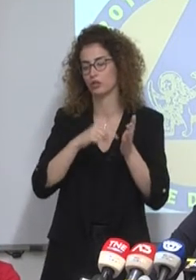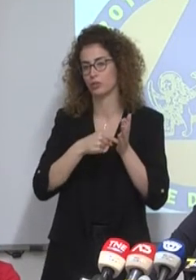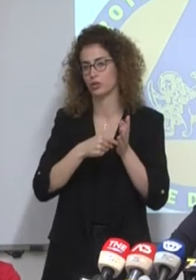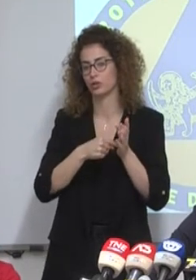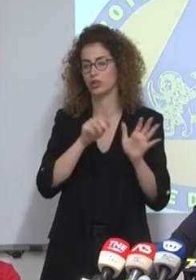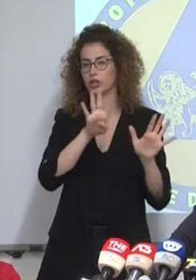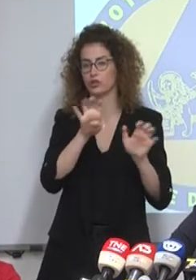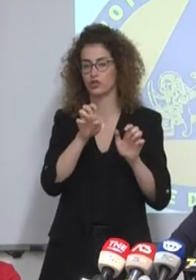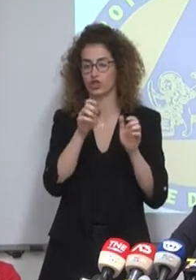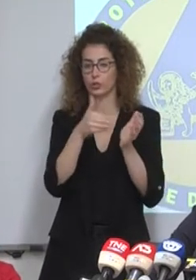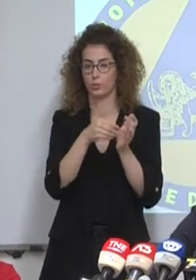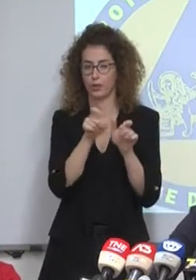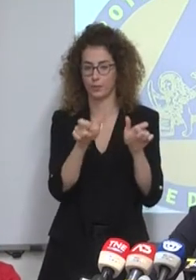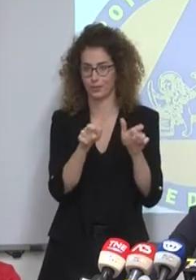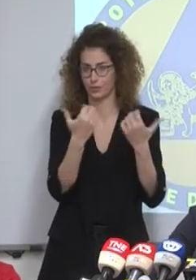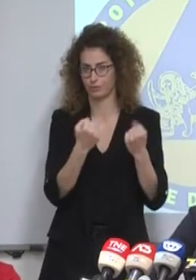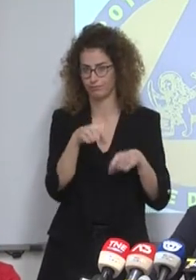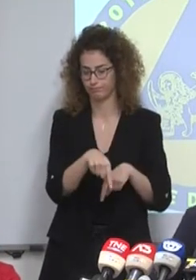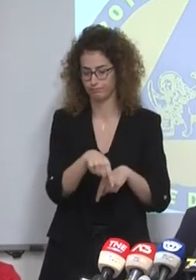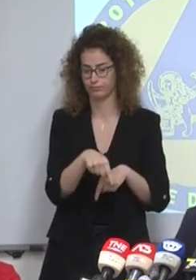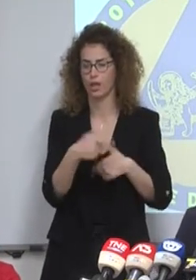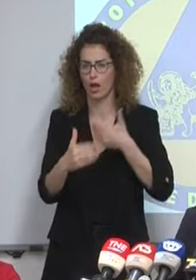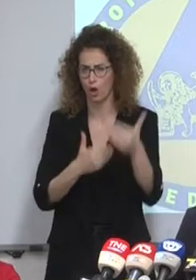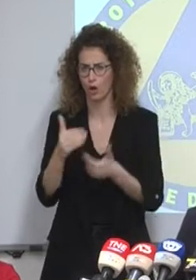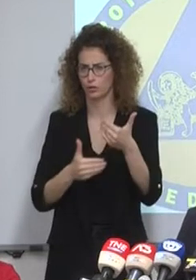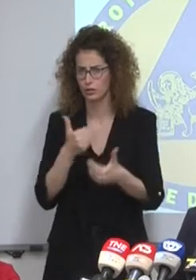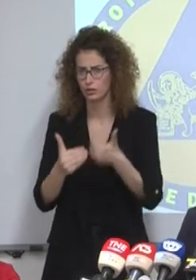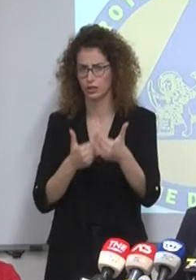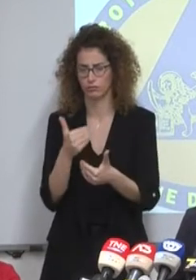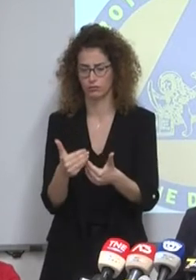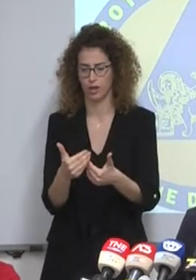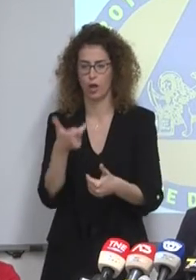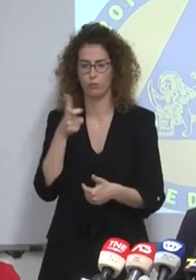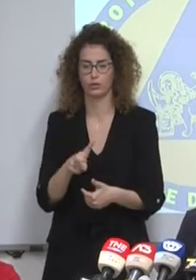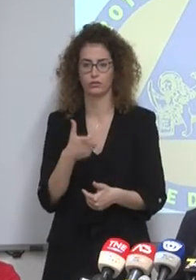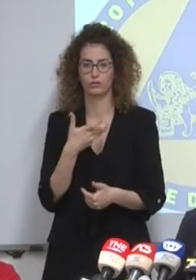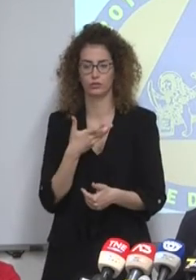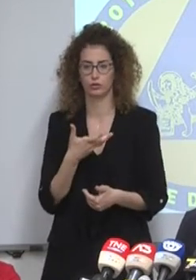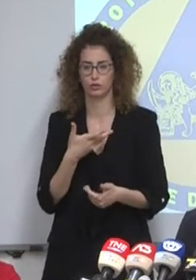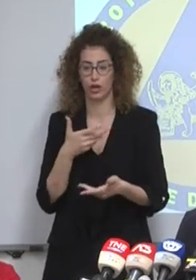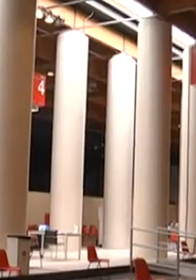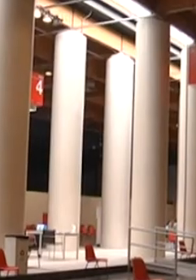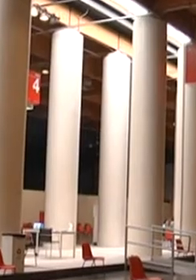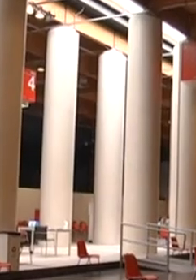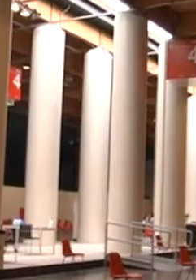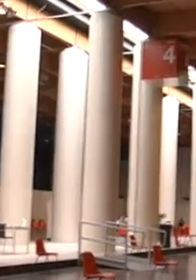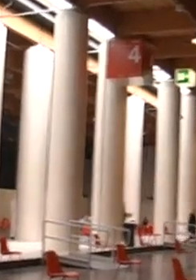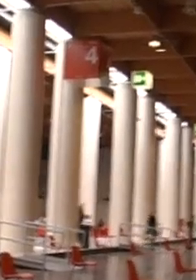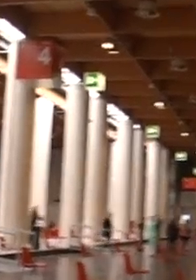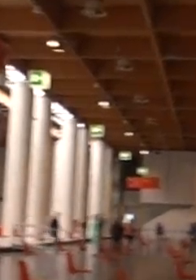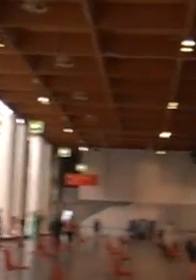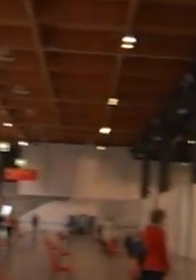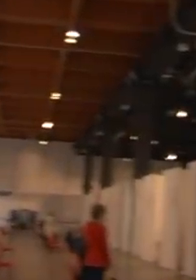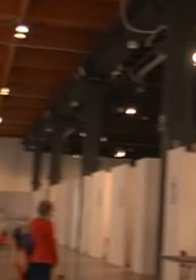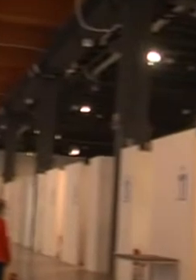e si va avanti martellando perché ovviamente abbiamo dose di vaccino adesso a disposizione per imprimere